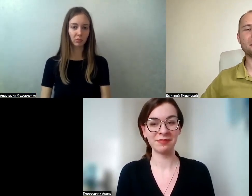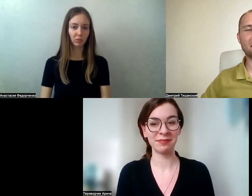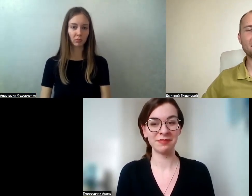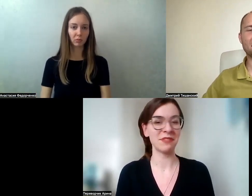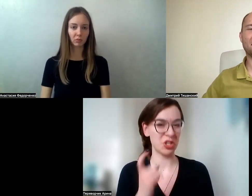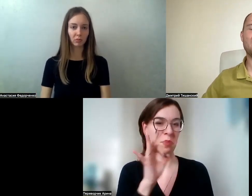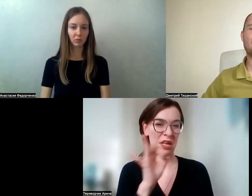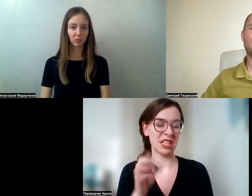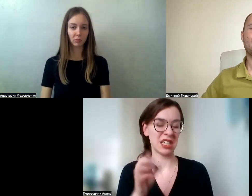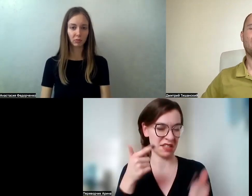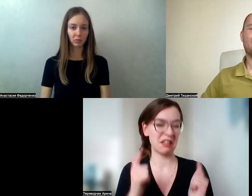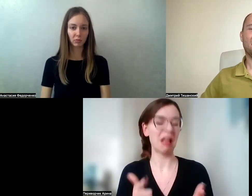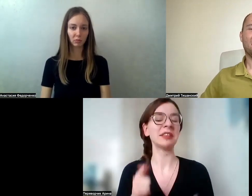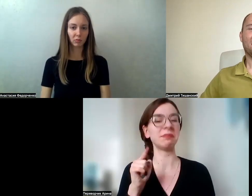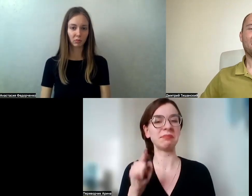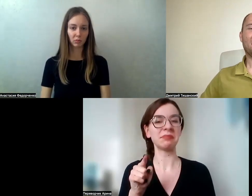100% согласен.